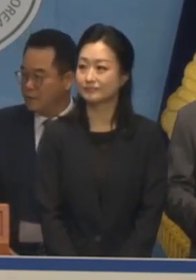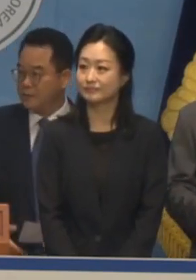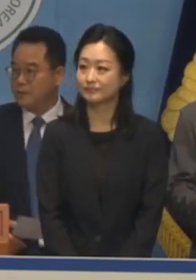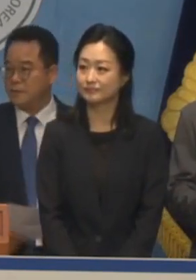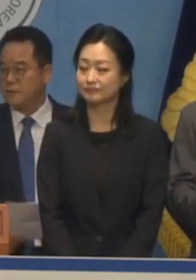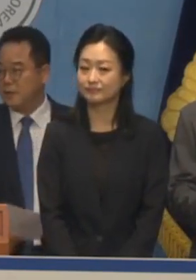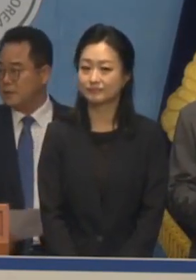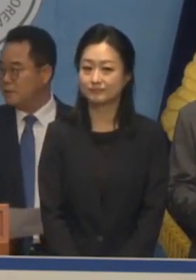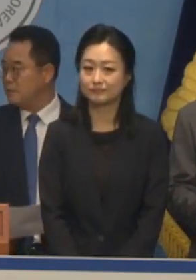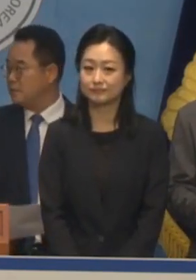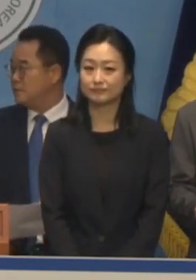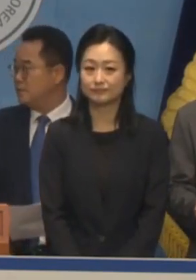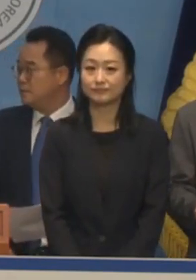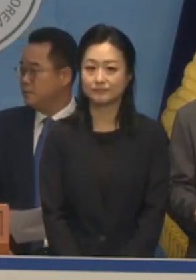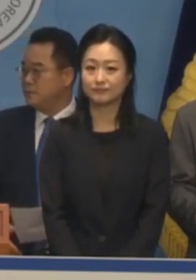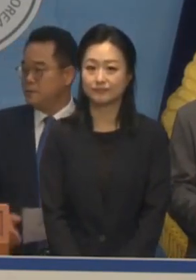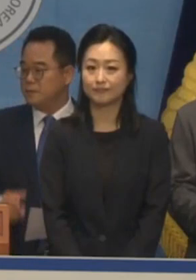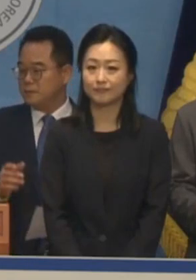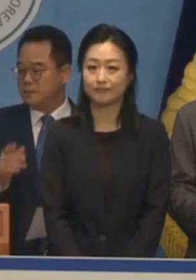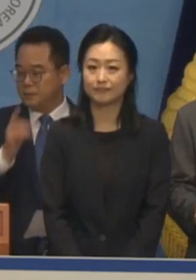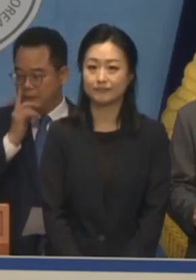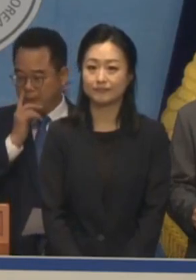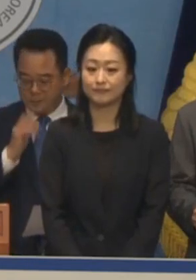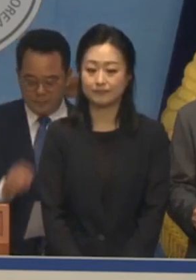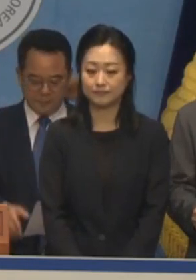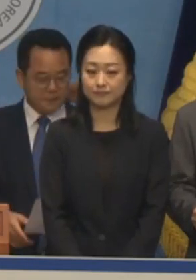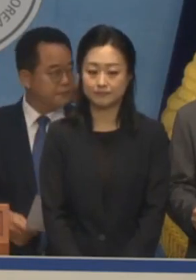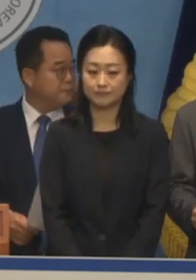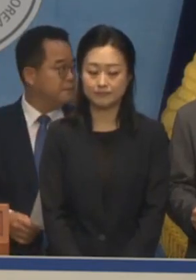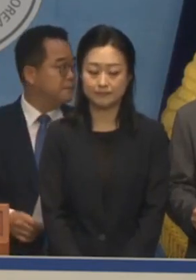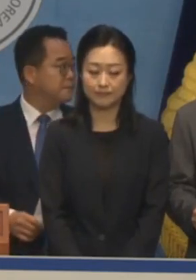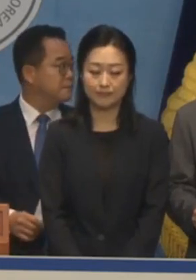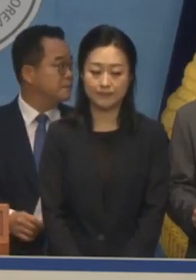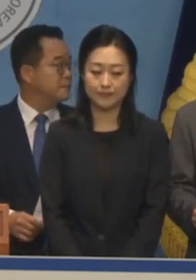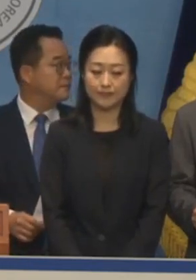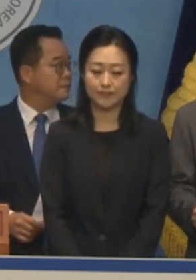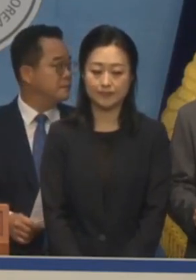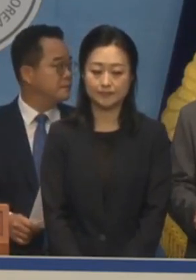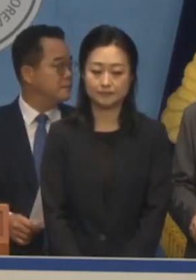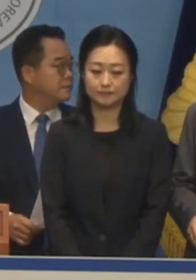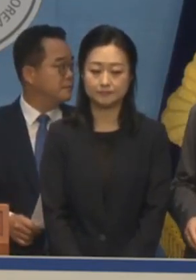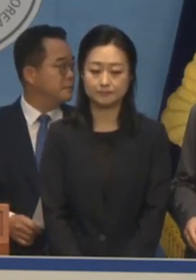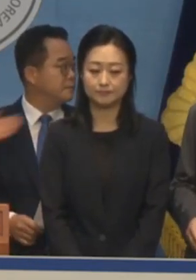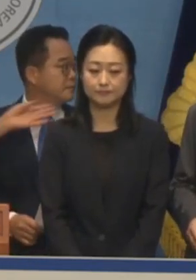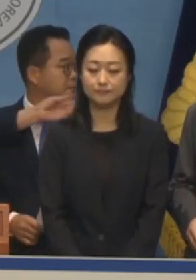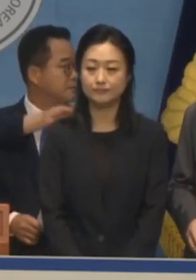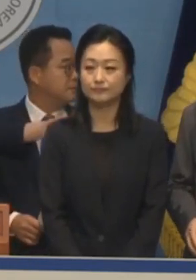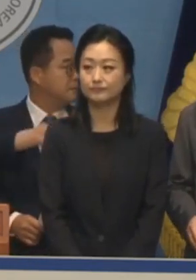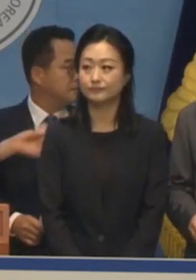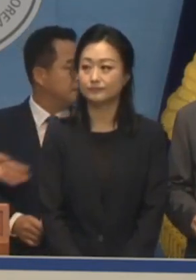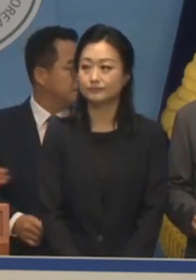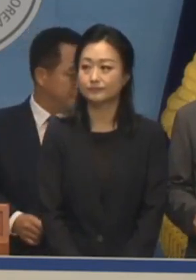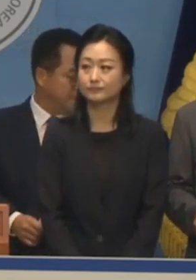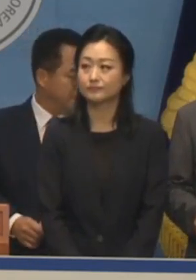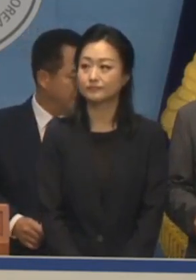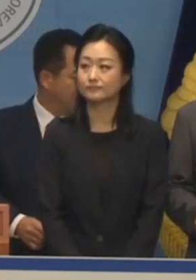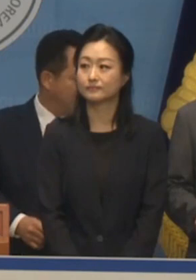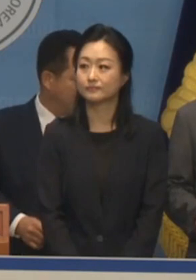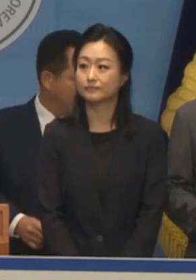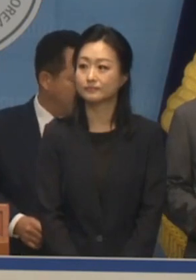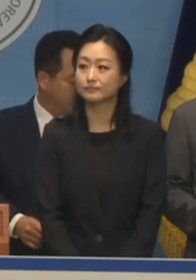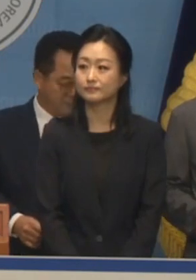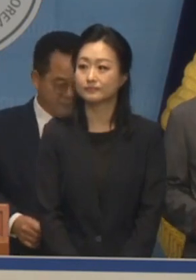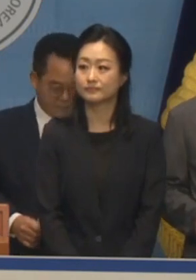그렇지. 됐어. 지금 저기 박주민 여기 위원장 여기 무시하지. 박주민 위원장님 무시하지